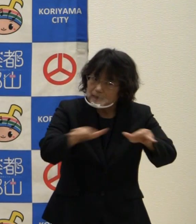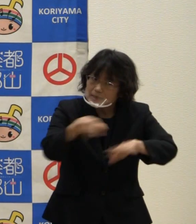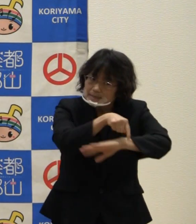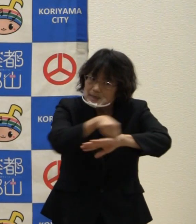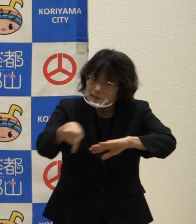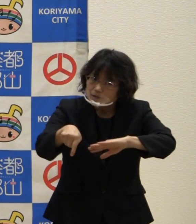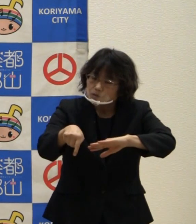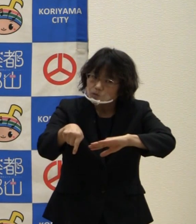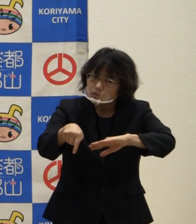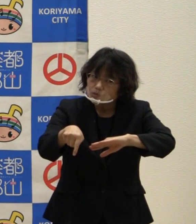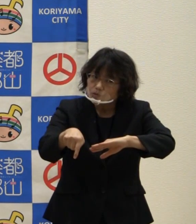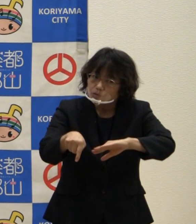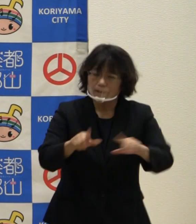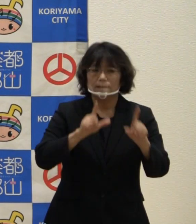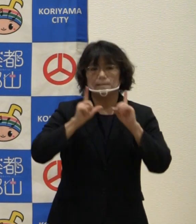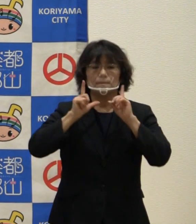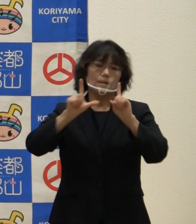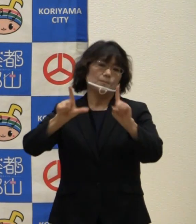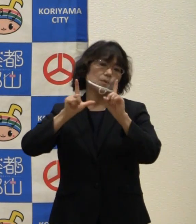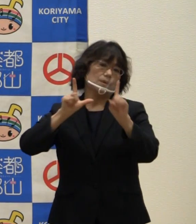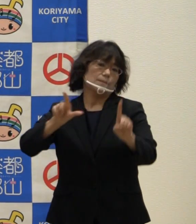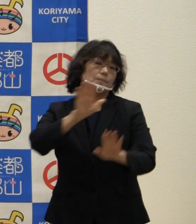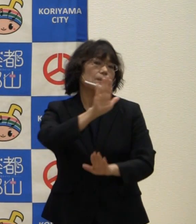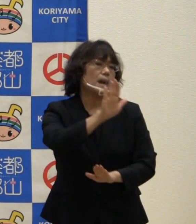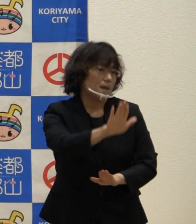今発表していただきましたけど、